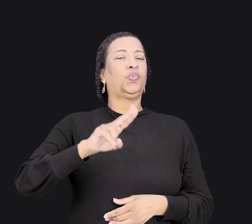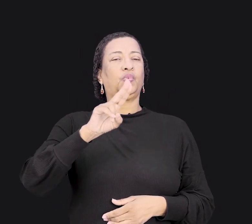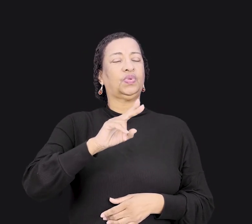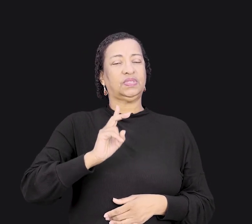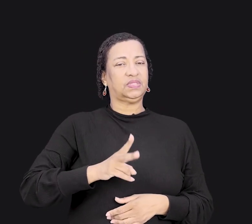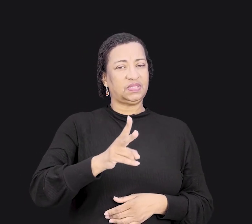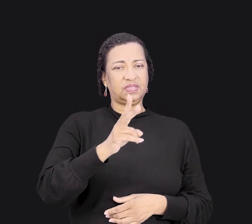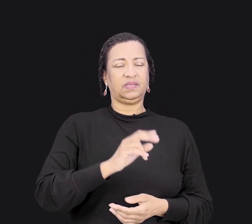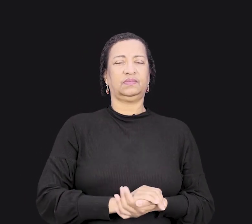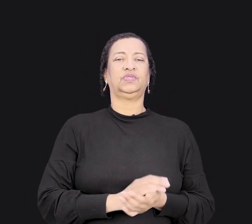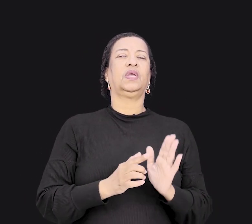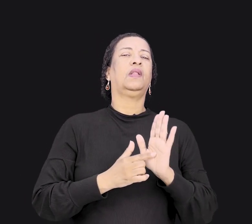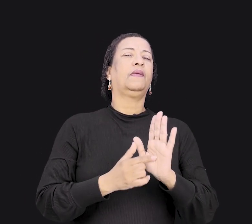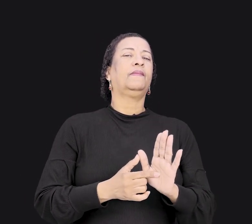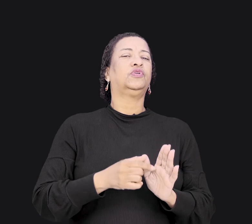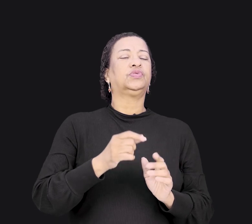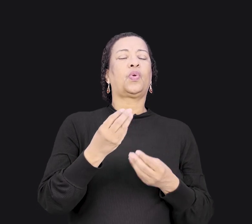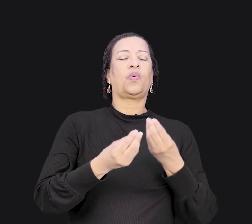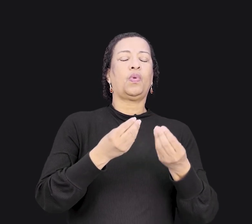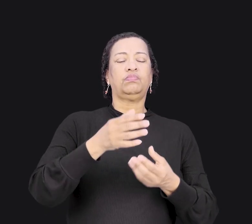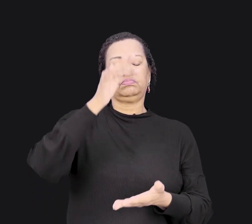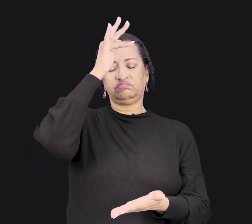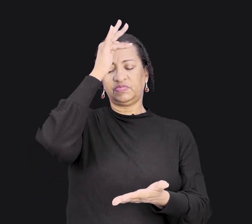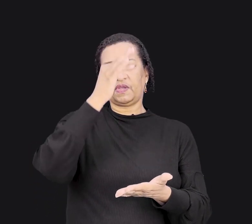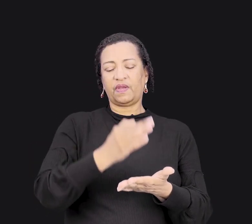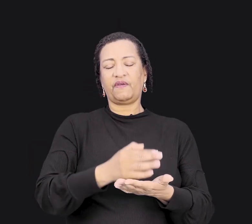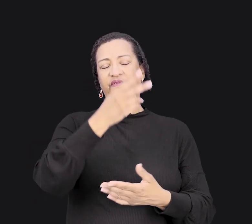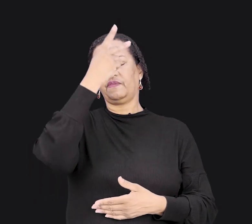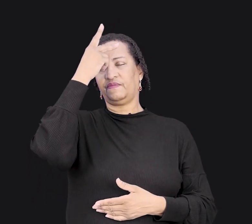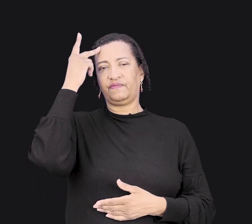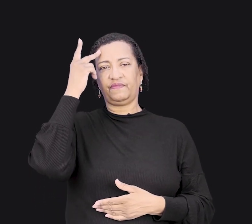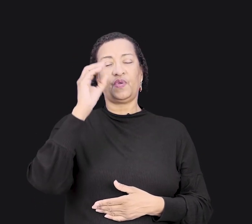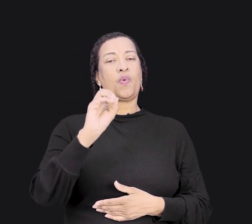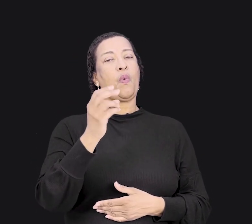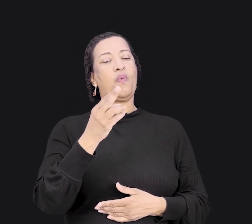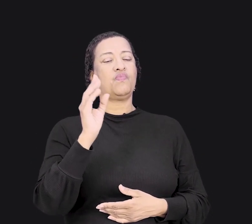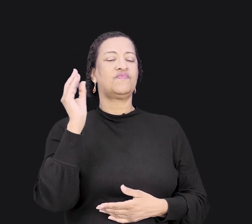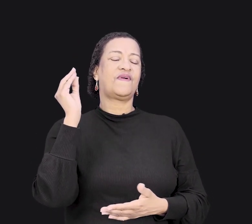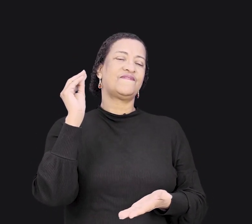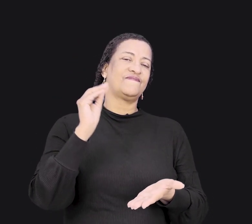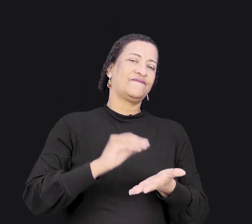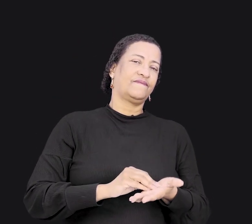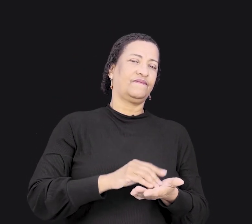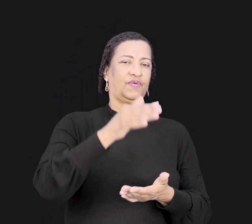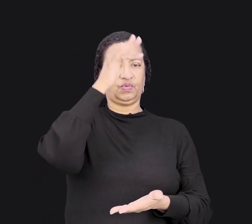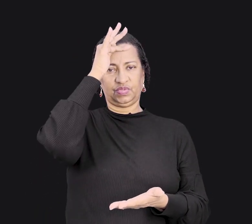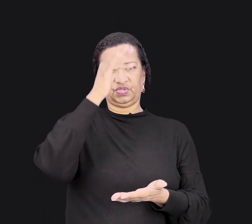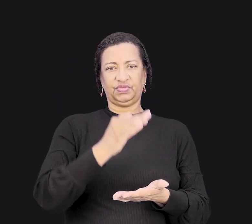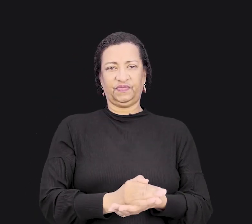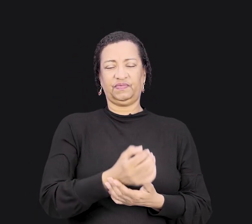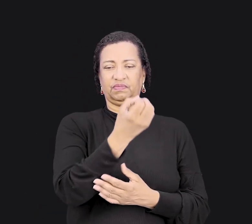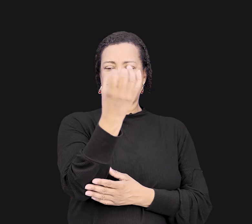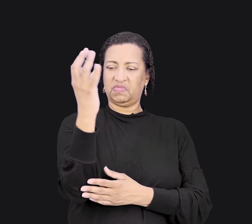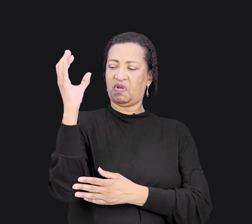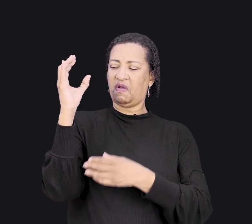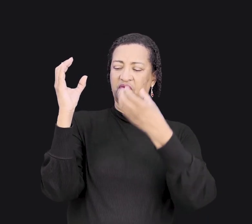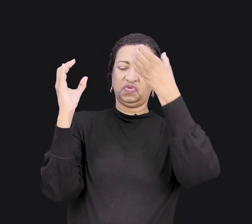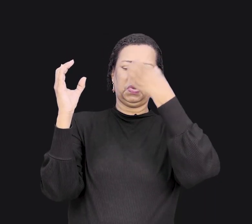o estado da fé da pessoa ou da falta de fé. Árvores de outono sem frutos, 2 vezes